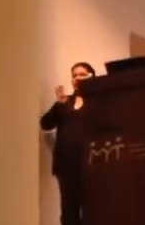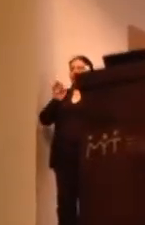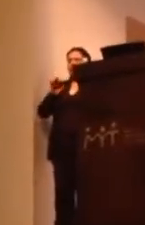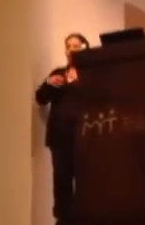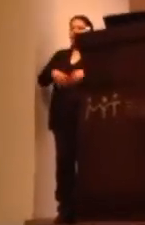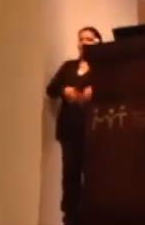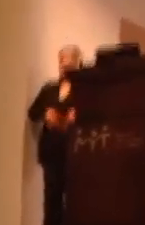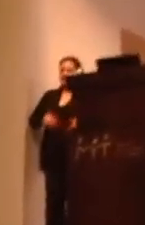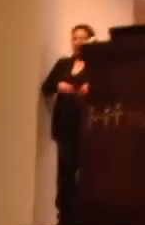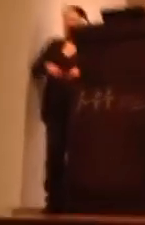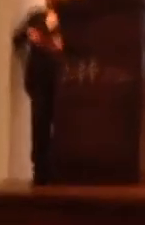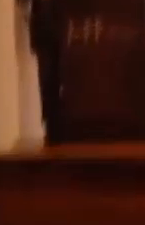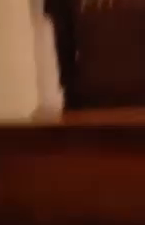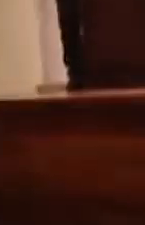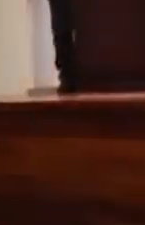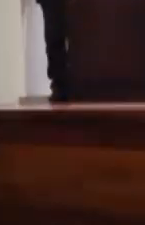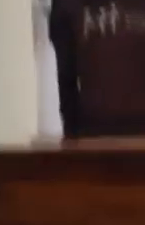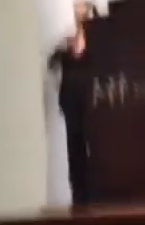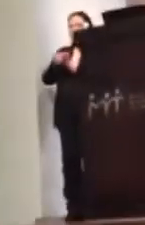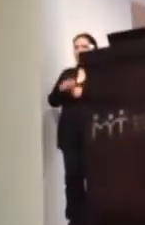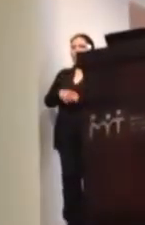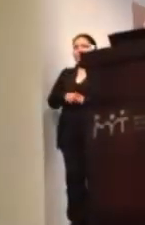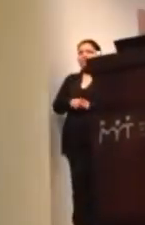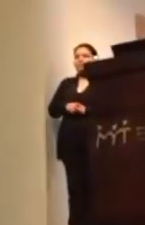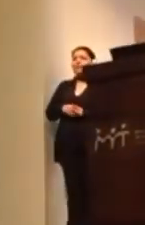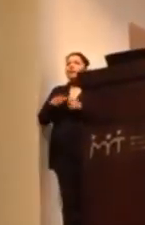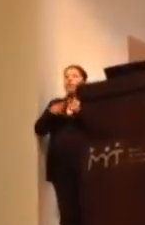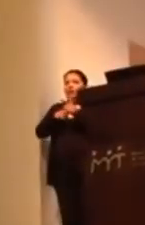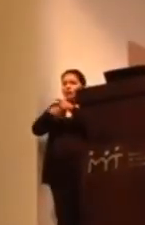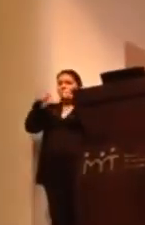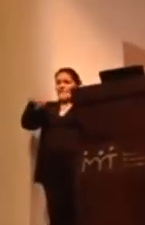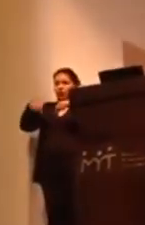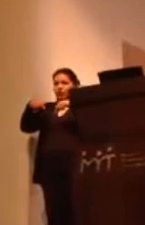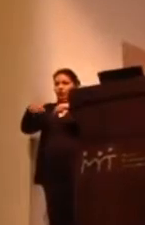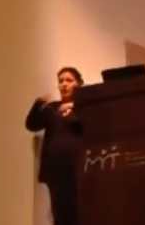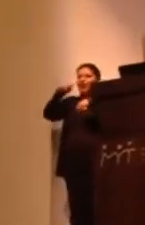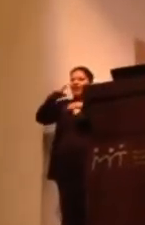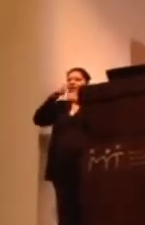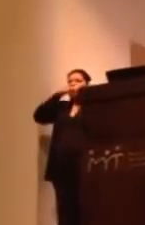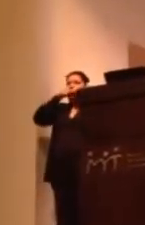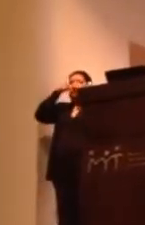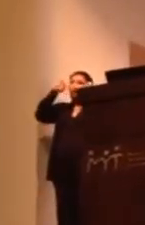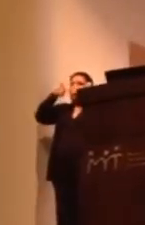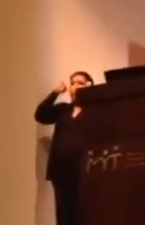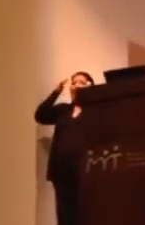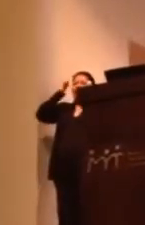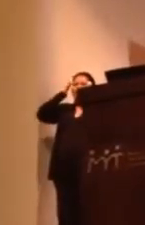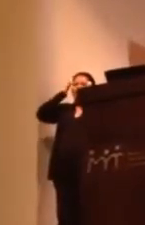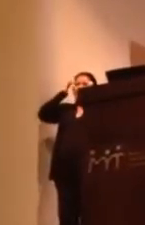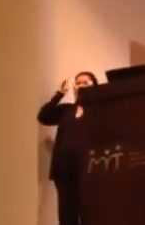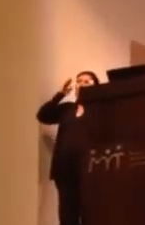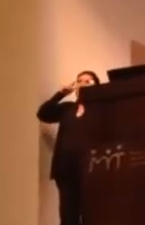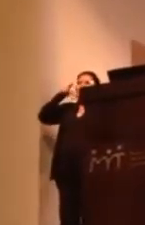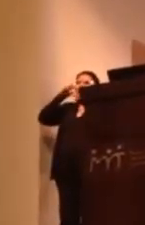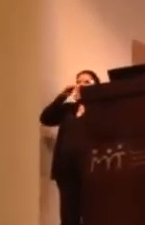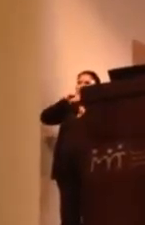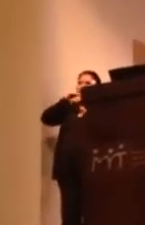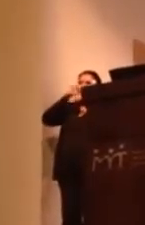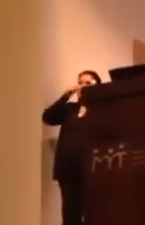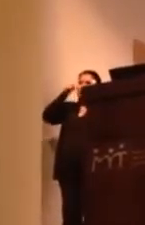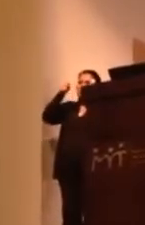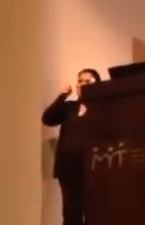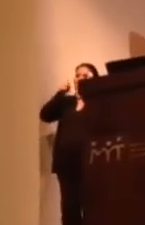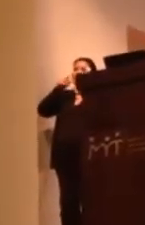¿no? Y después regresa. Si sigues aquí, tienes concentración. Lo que pasa con el niño con